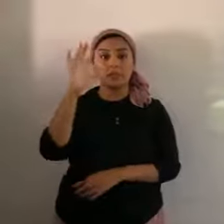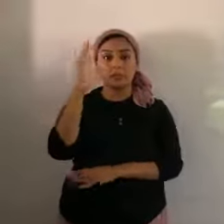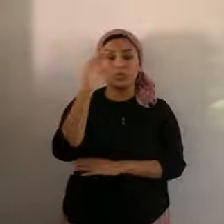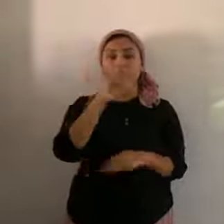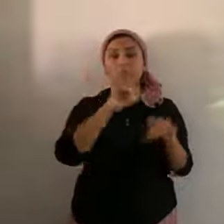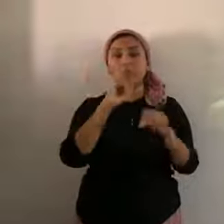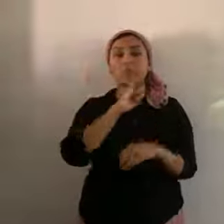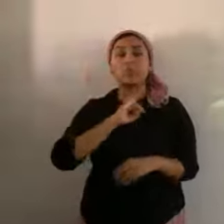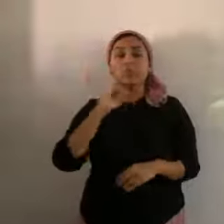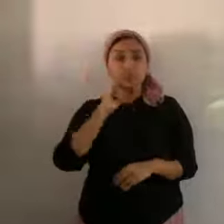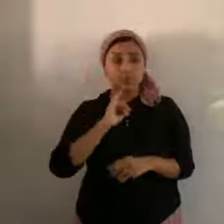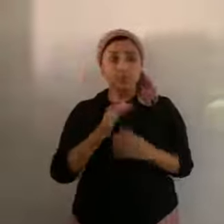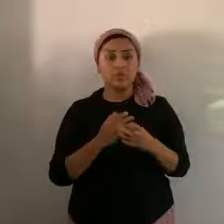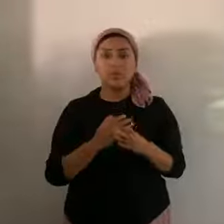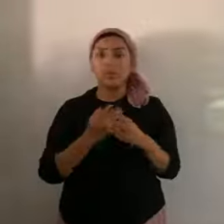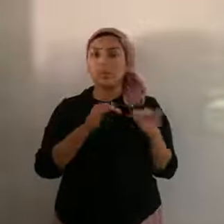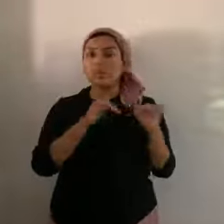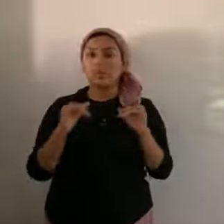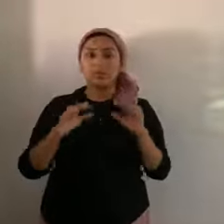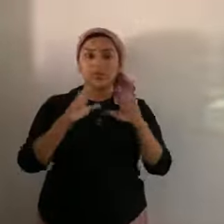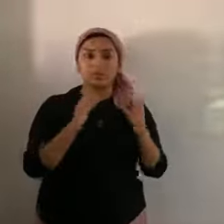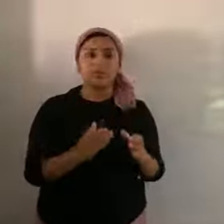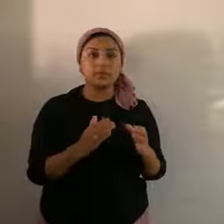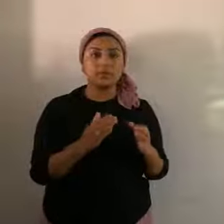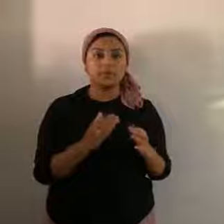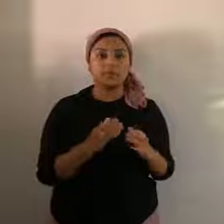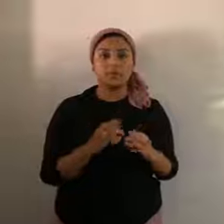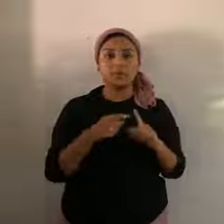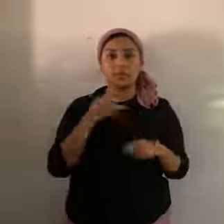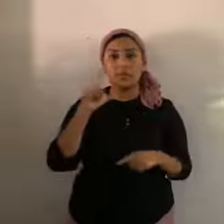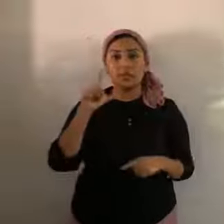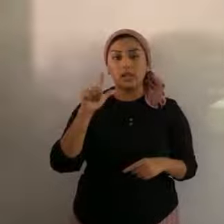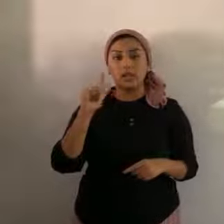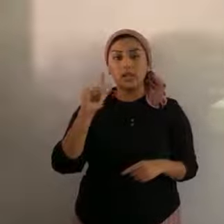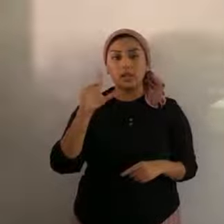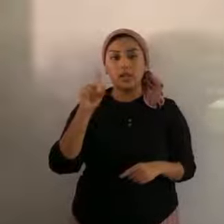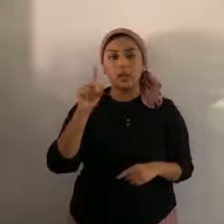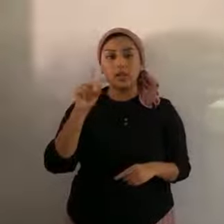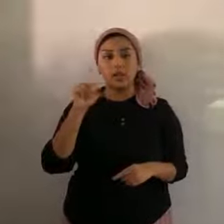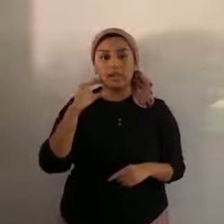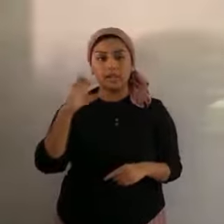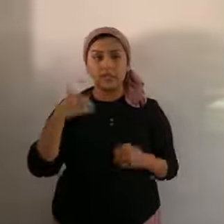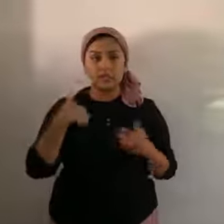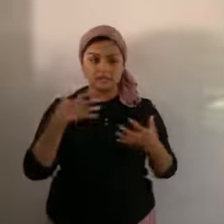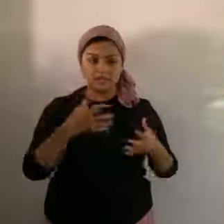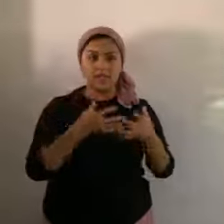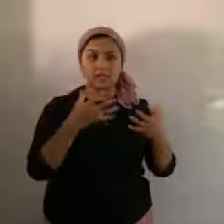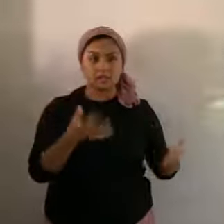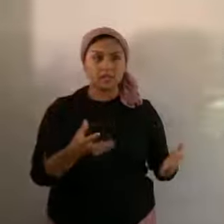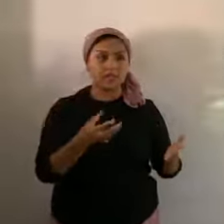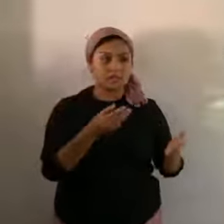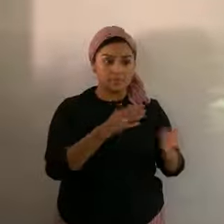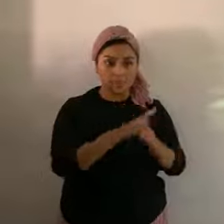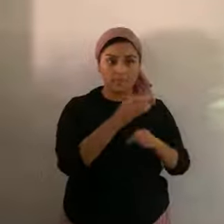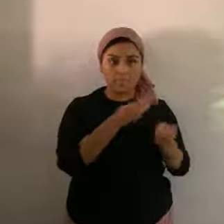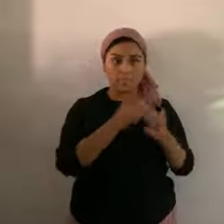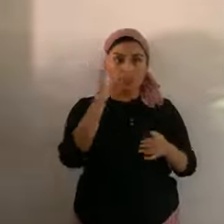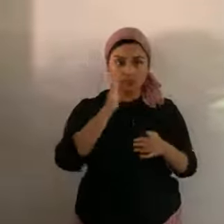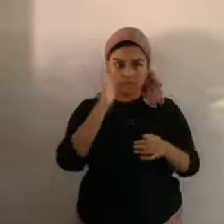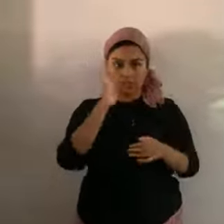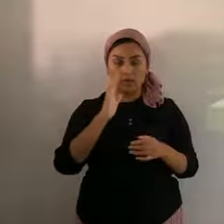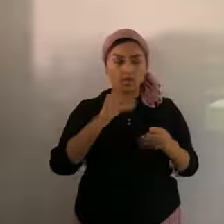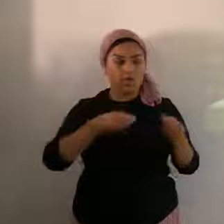Y estaba como la Keilah de la Odisea. Tenían muchos recursos en ese tiempo. Tenía